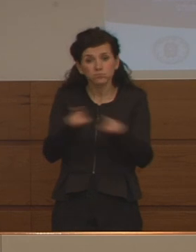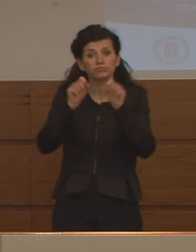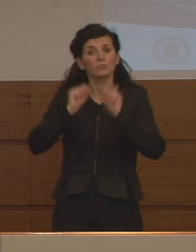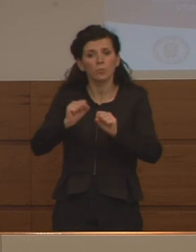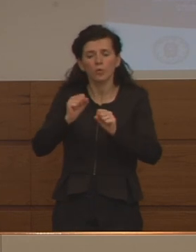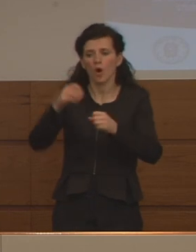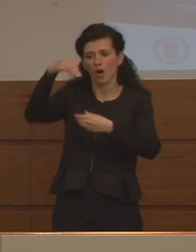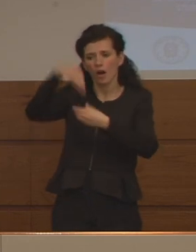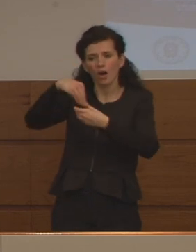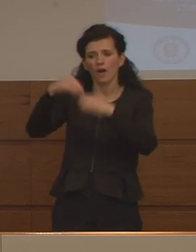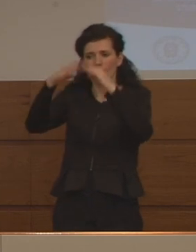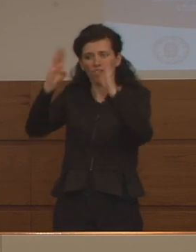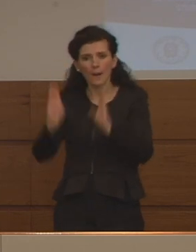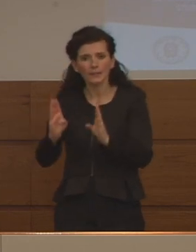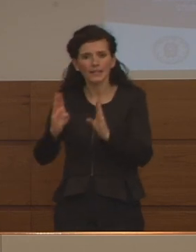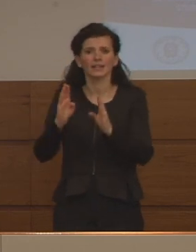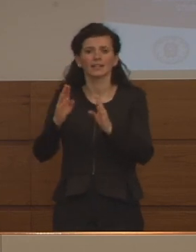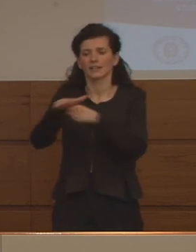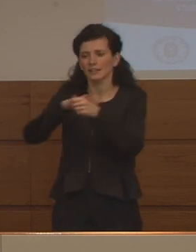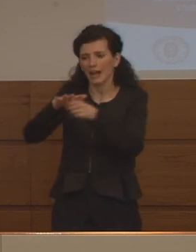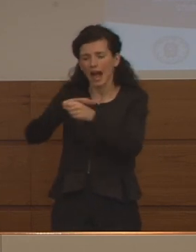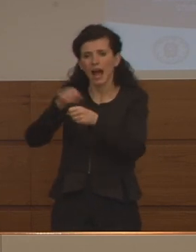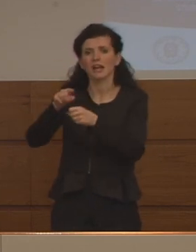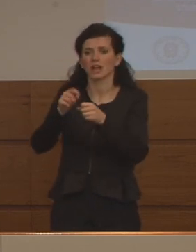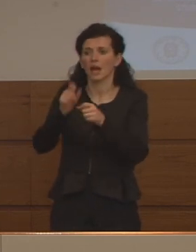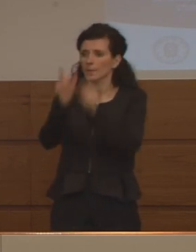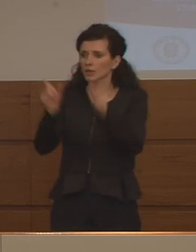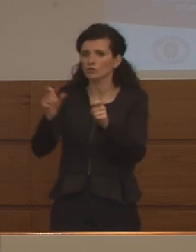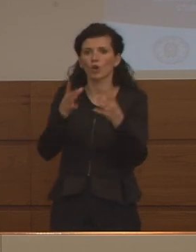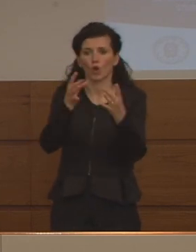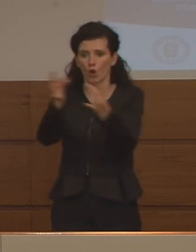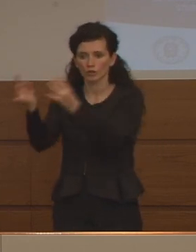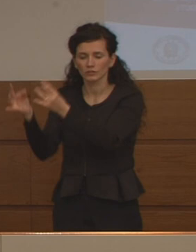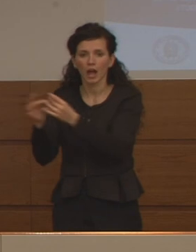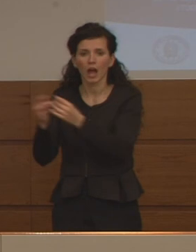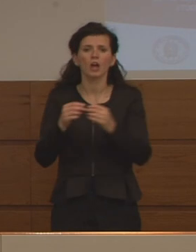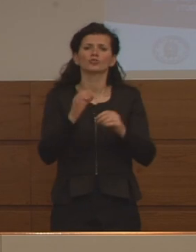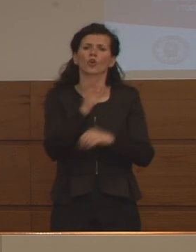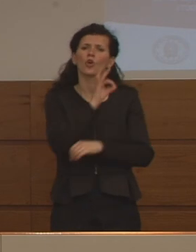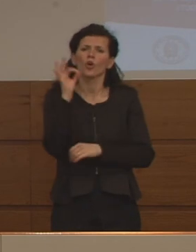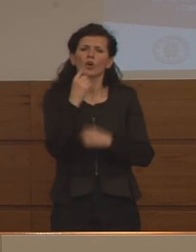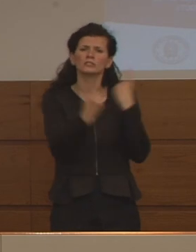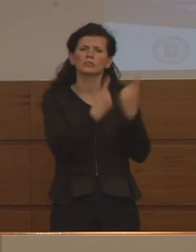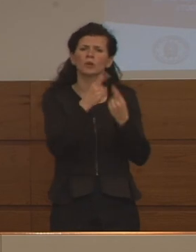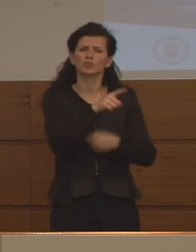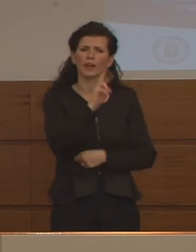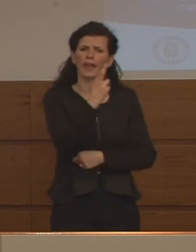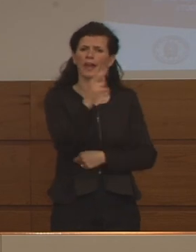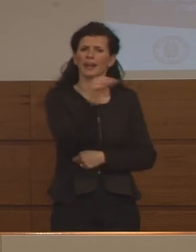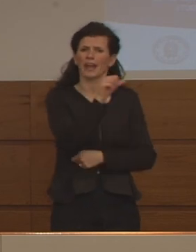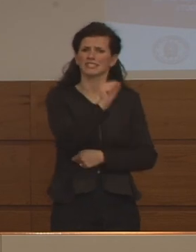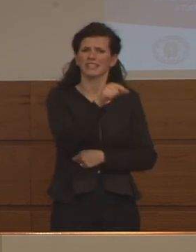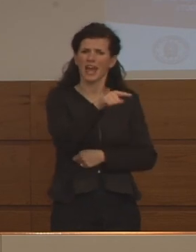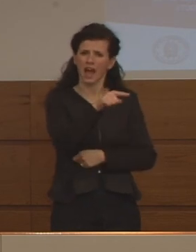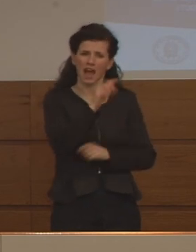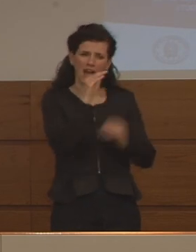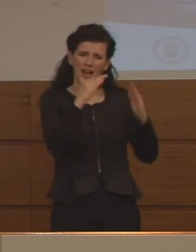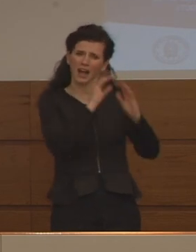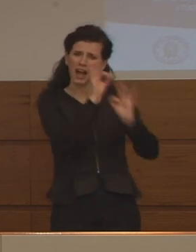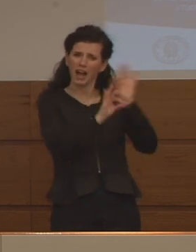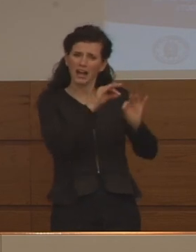che nelle rsa tanto per citare due delle realtà dove vi possono essere